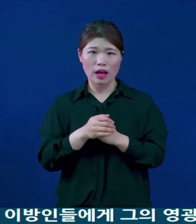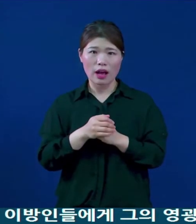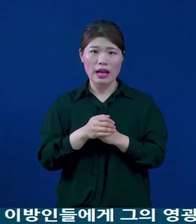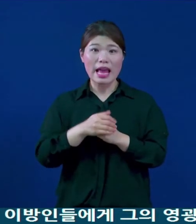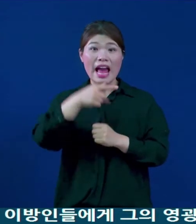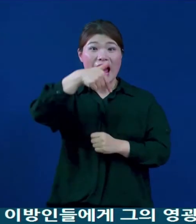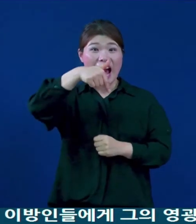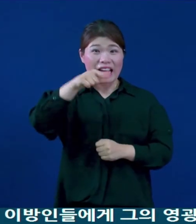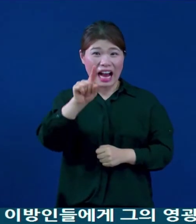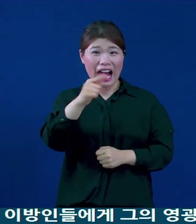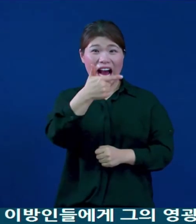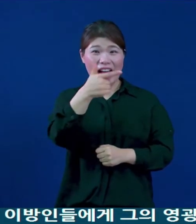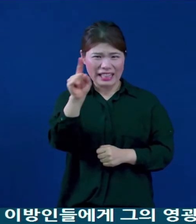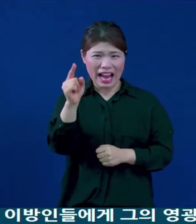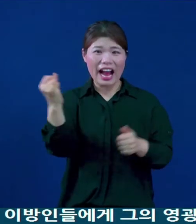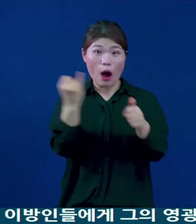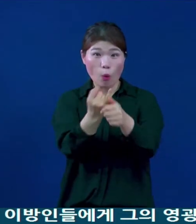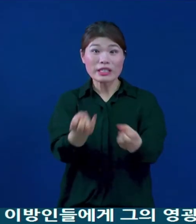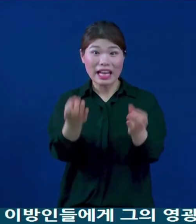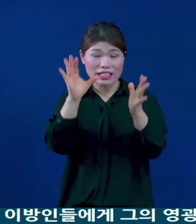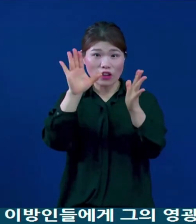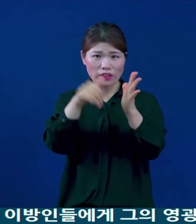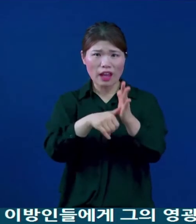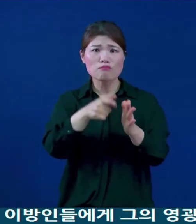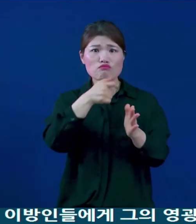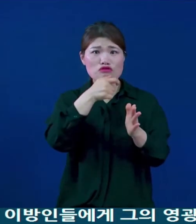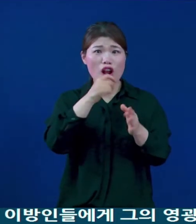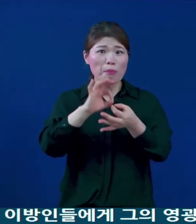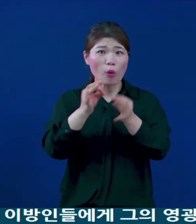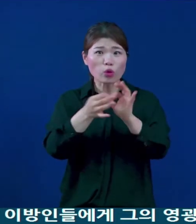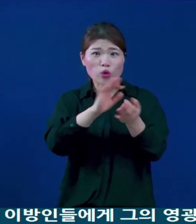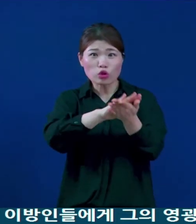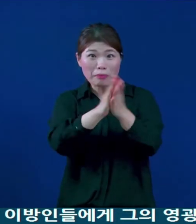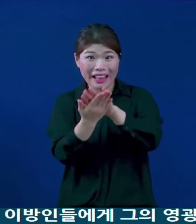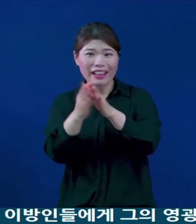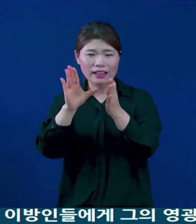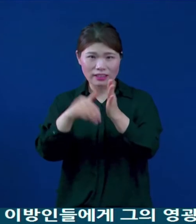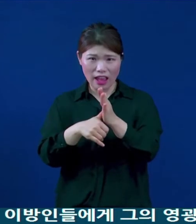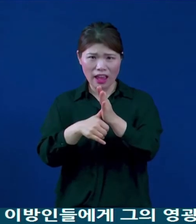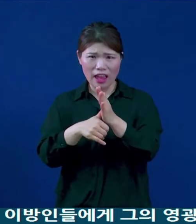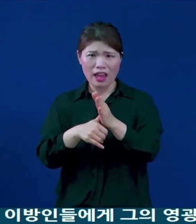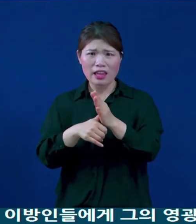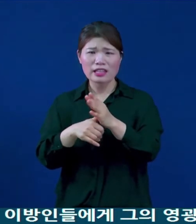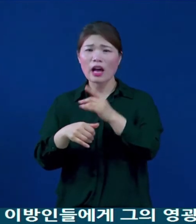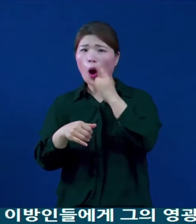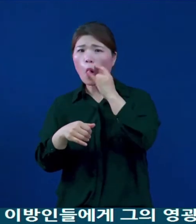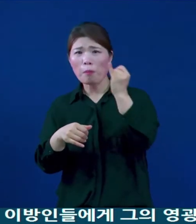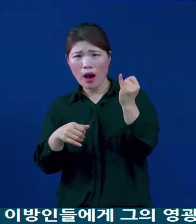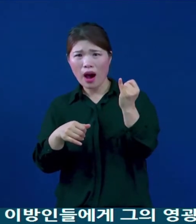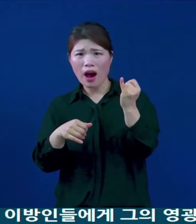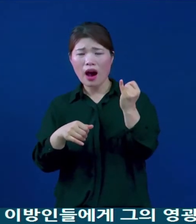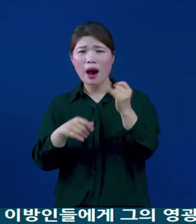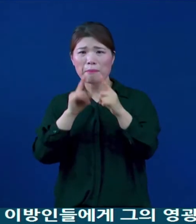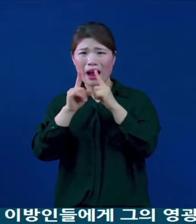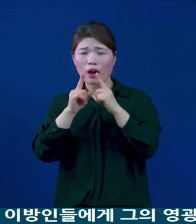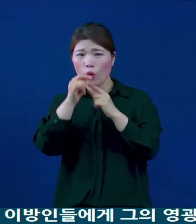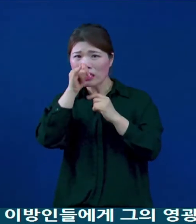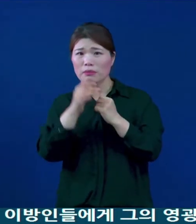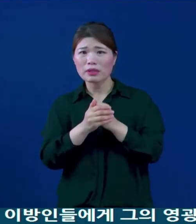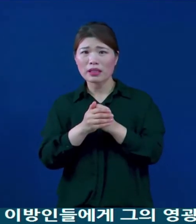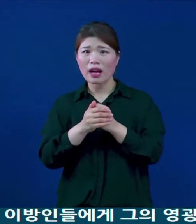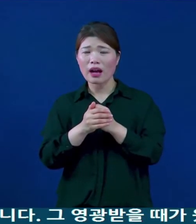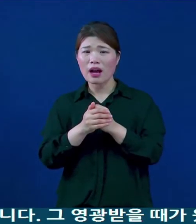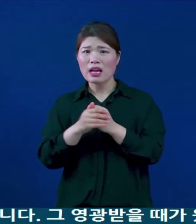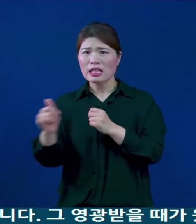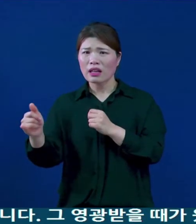그때 모친 마리아가 아들 지금 포도주가 떨어져서 상당히